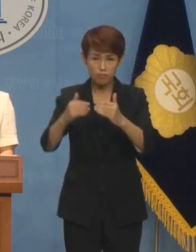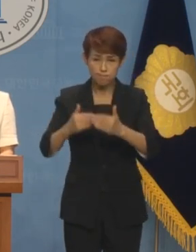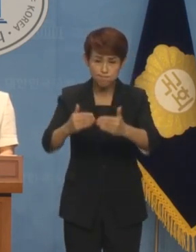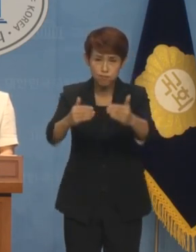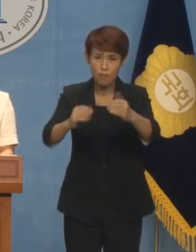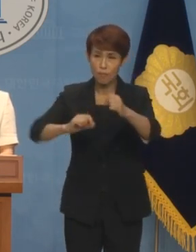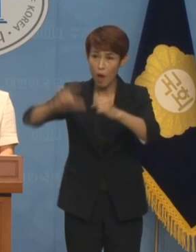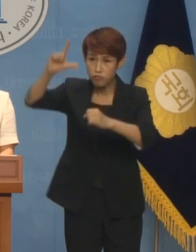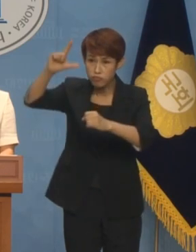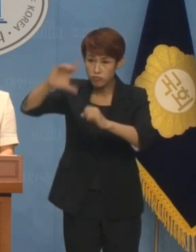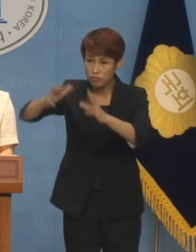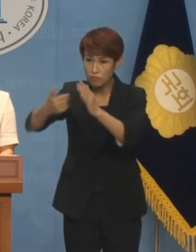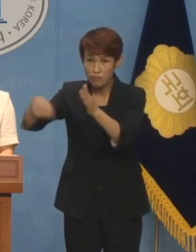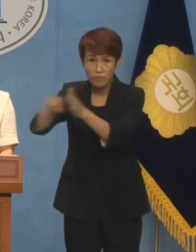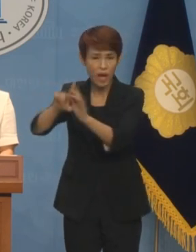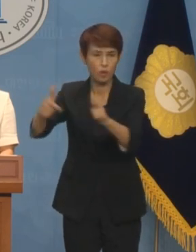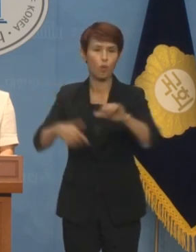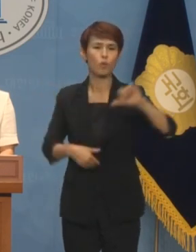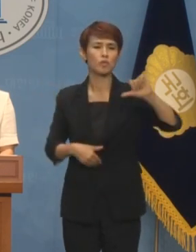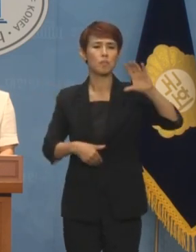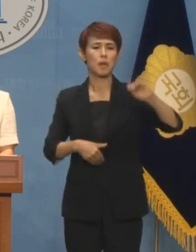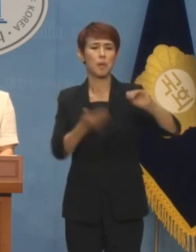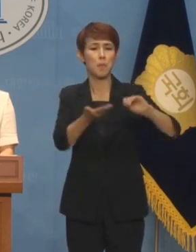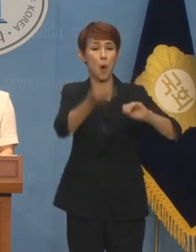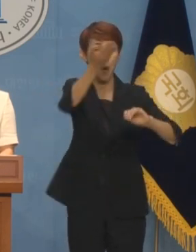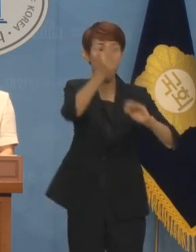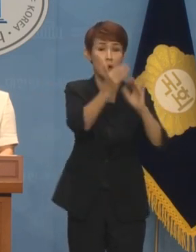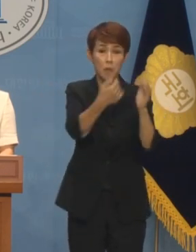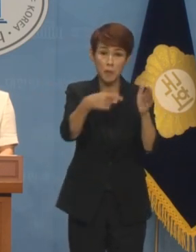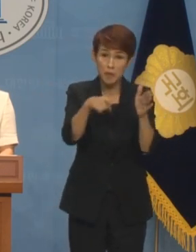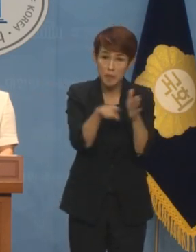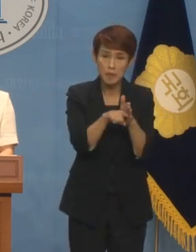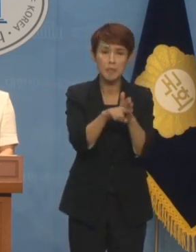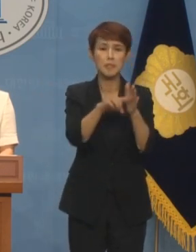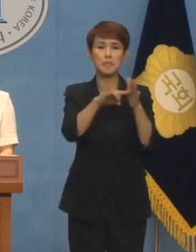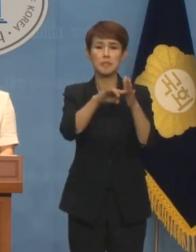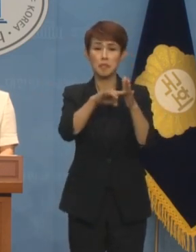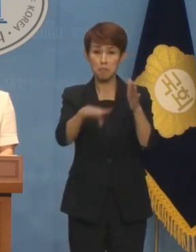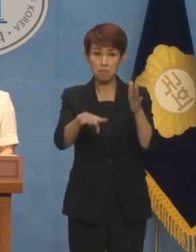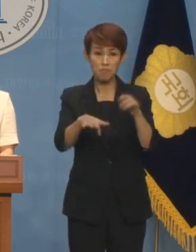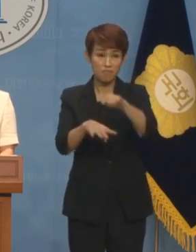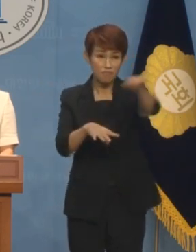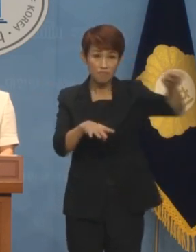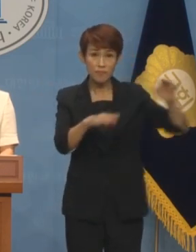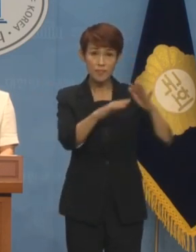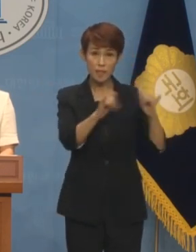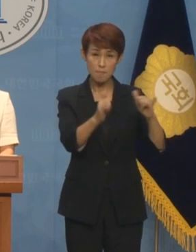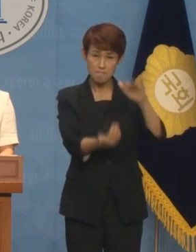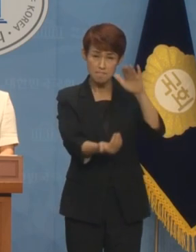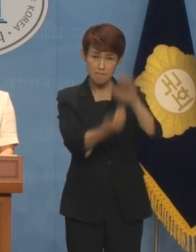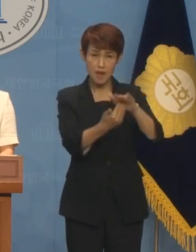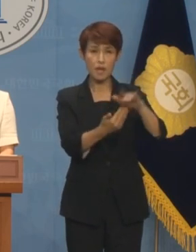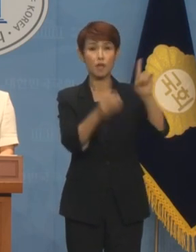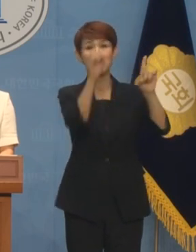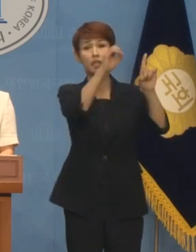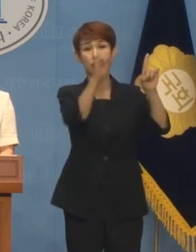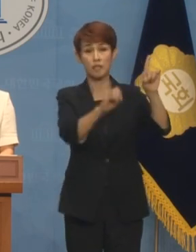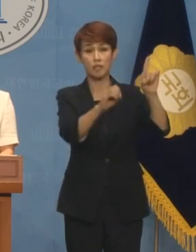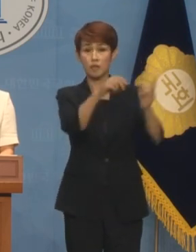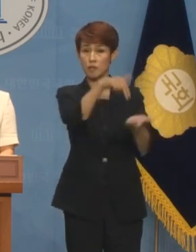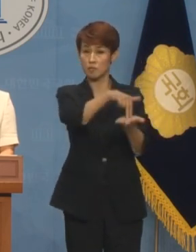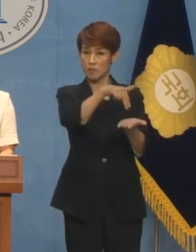국민이 아니라 5천만 원을 초과하는 소득에 소득세를 납부할 금융투자자 최상층 1%의